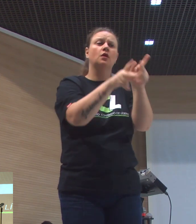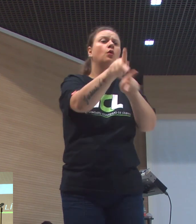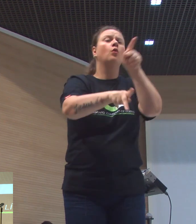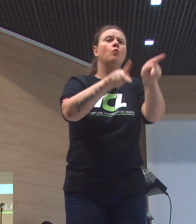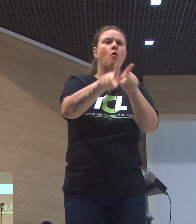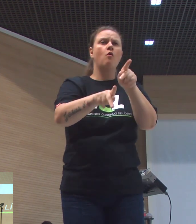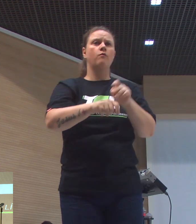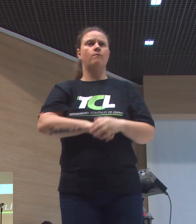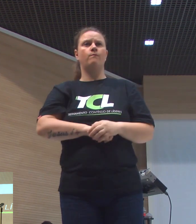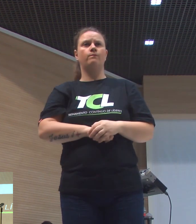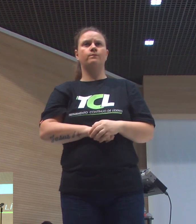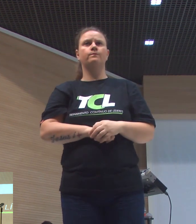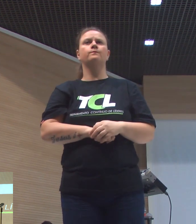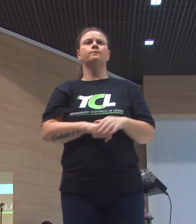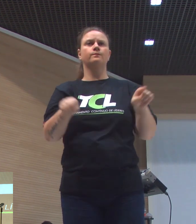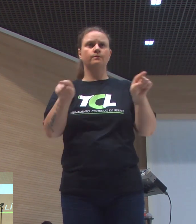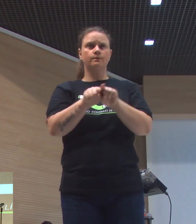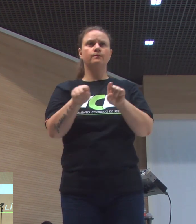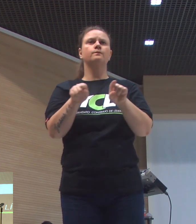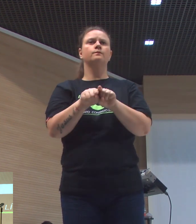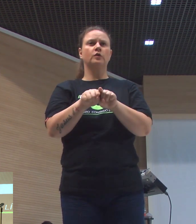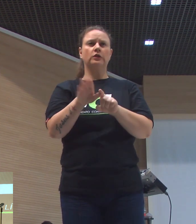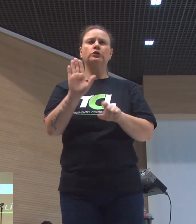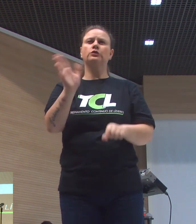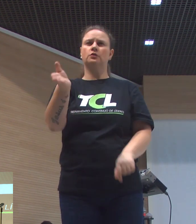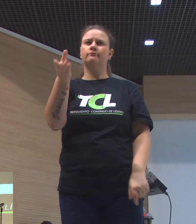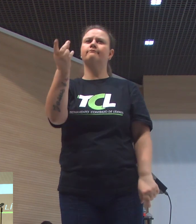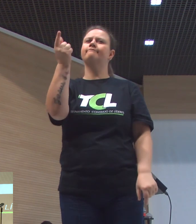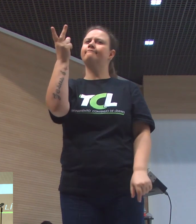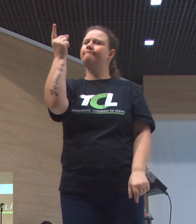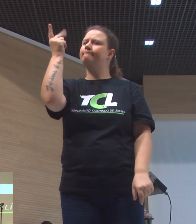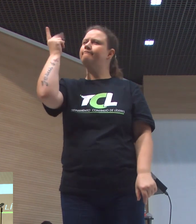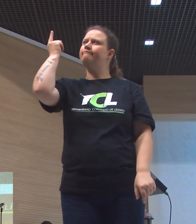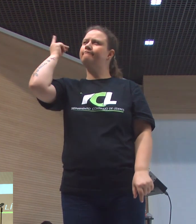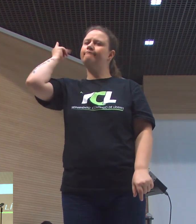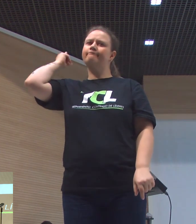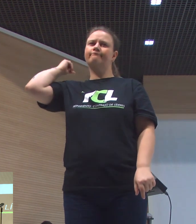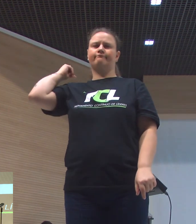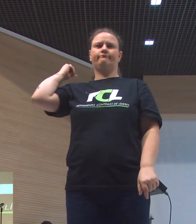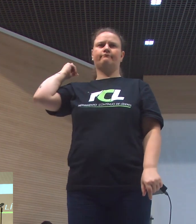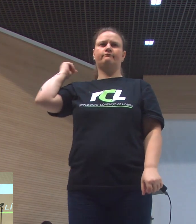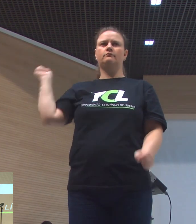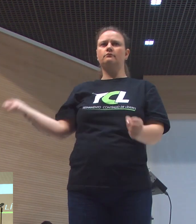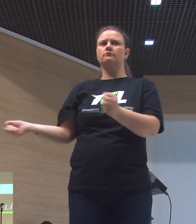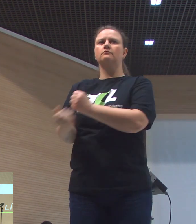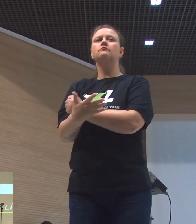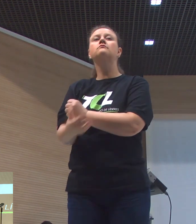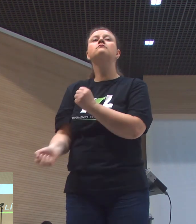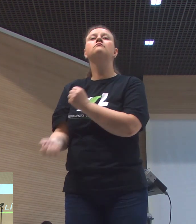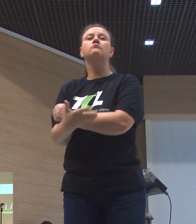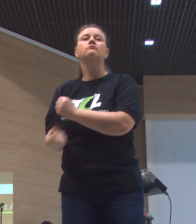E, desde a nossa colonização, corrupção está aqui. Daí, foram